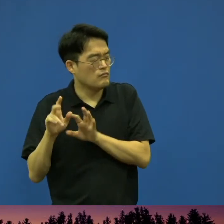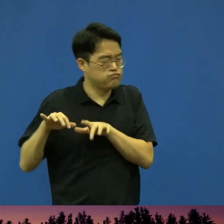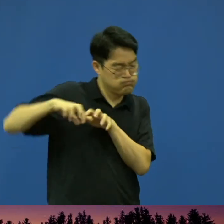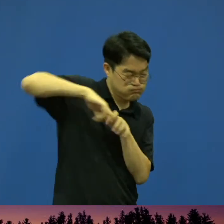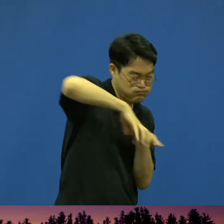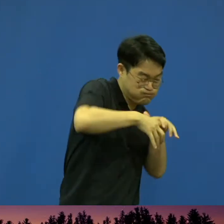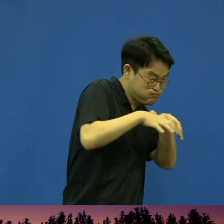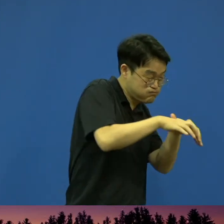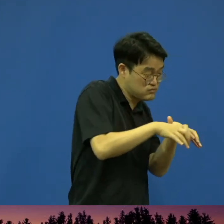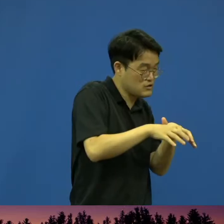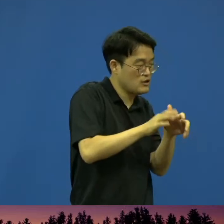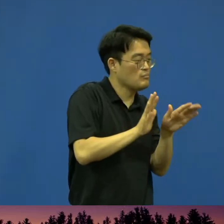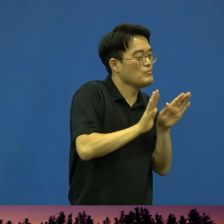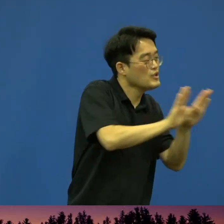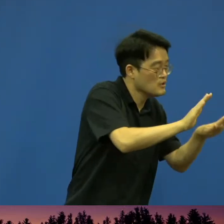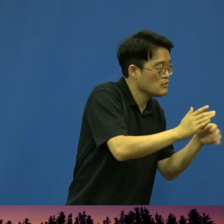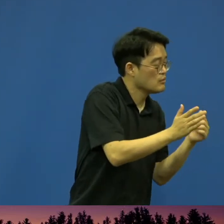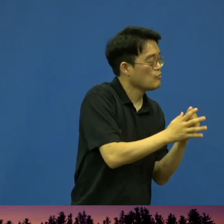있습니다.